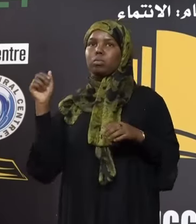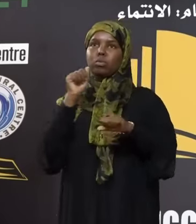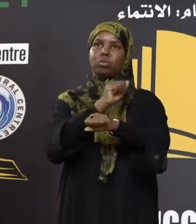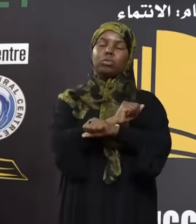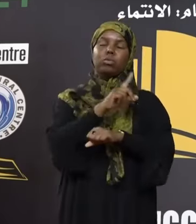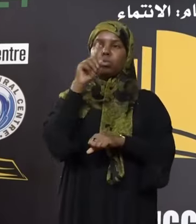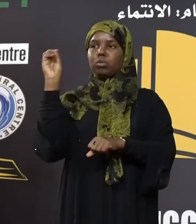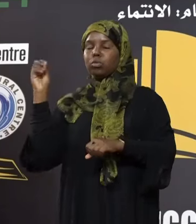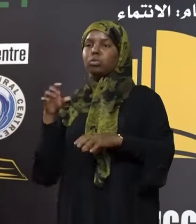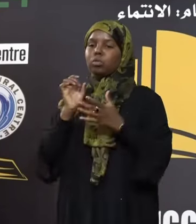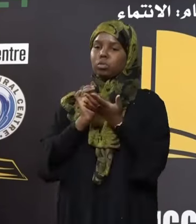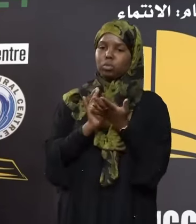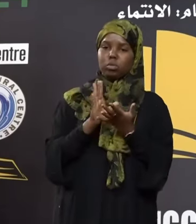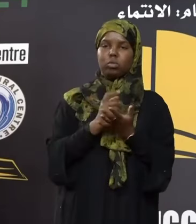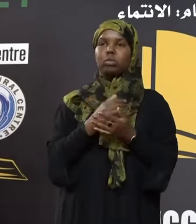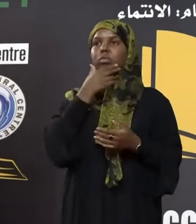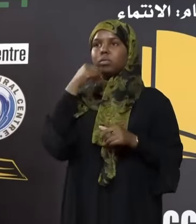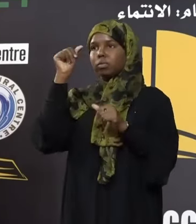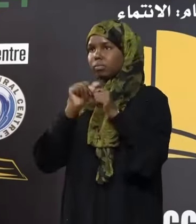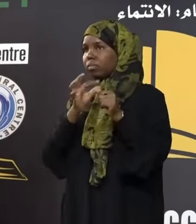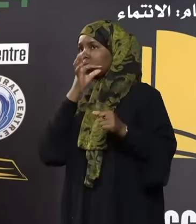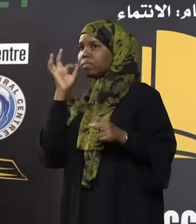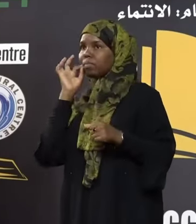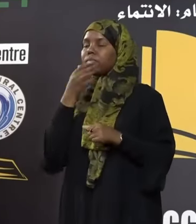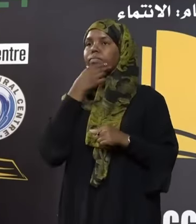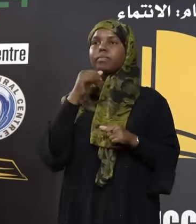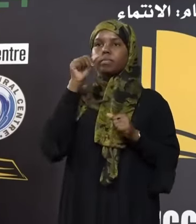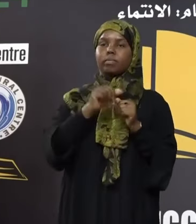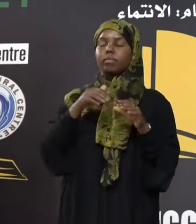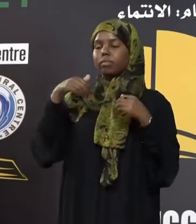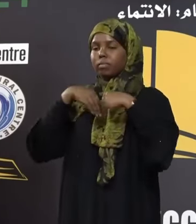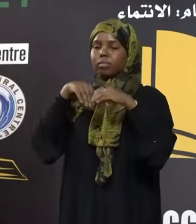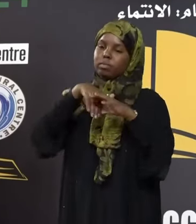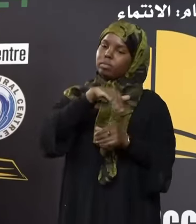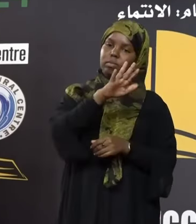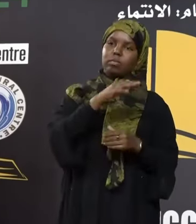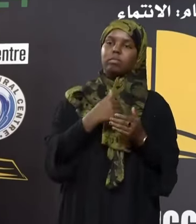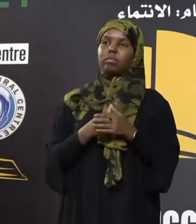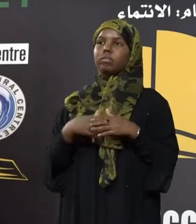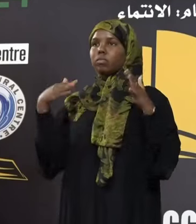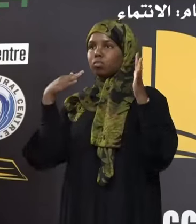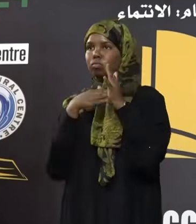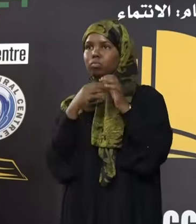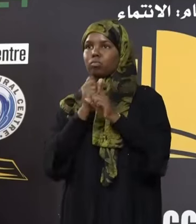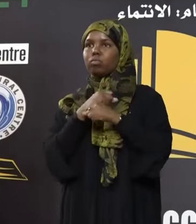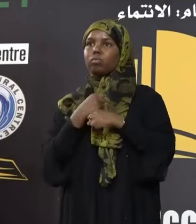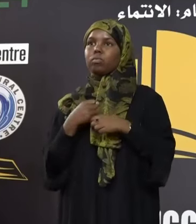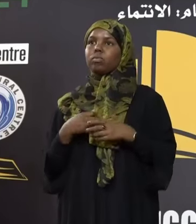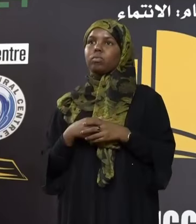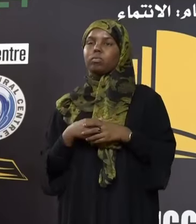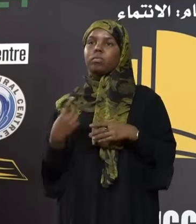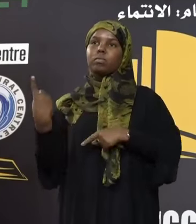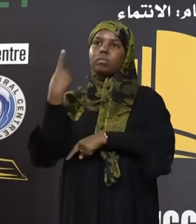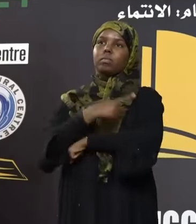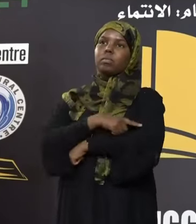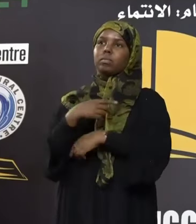la eriyaday oo nin walba yidhi aamus oo nin walba yidhi shirka ka bax oo nin walba yidhi jooji maanta markii